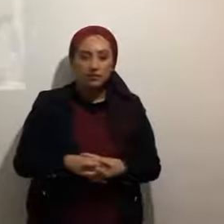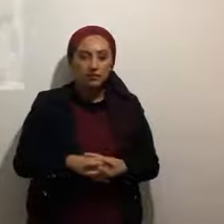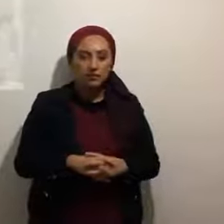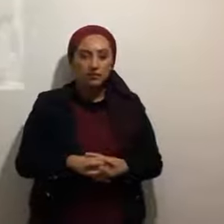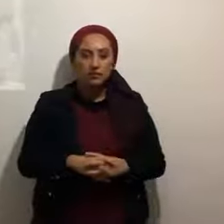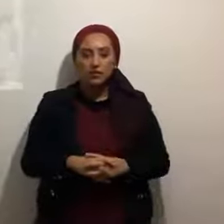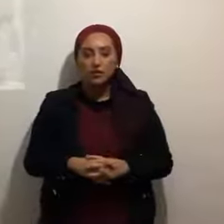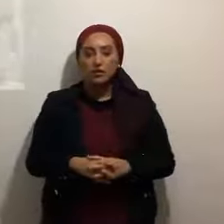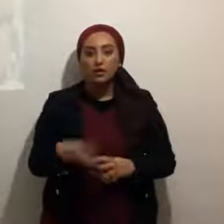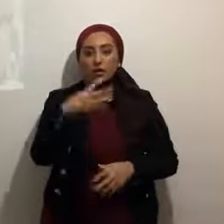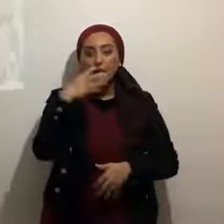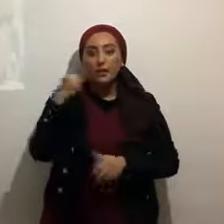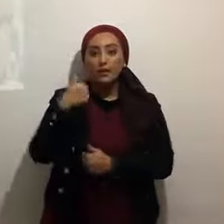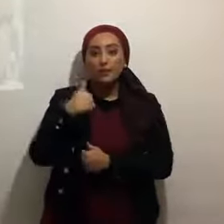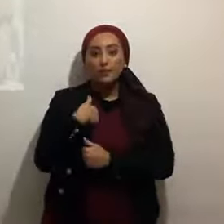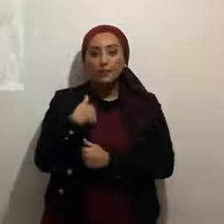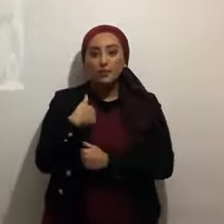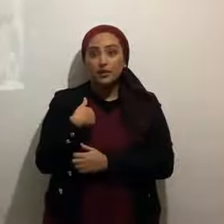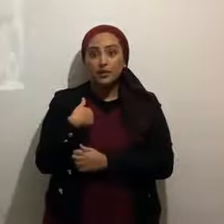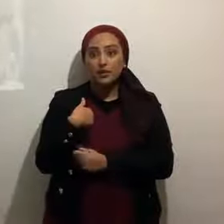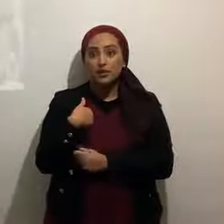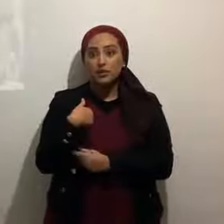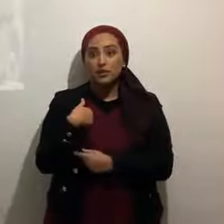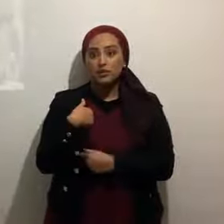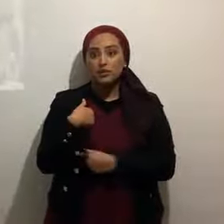Y el guardia se alejó de ahí.